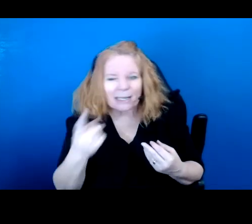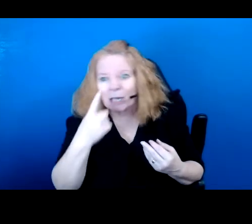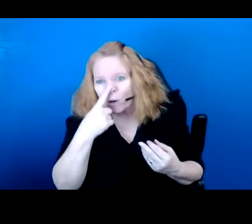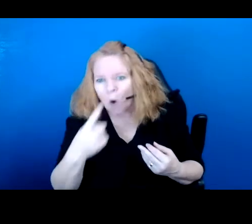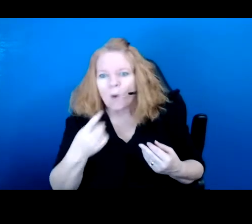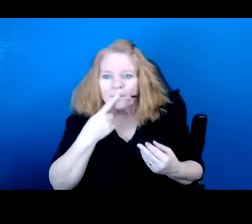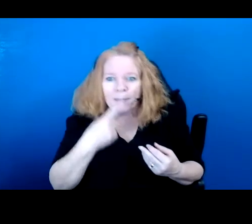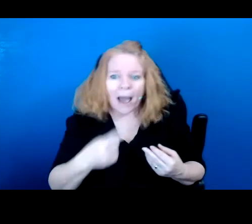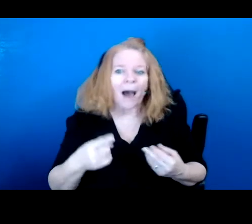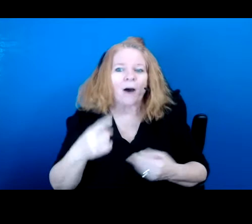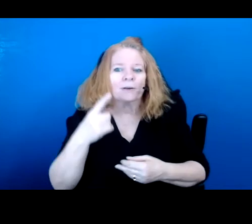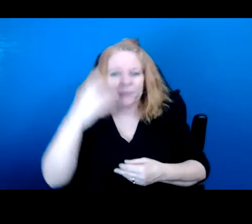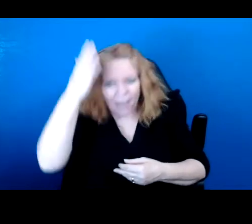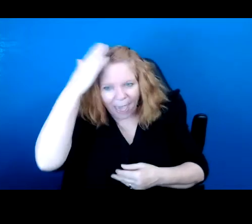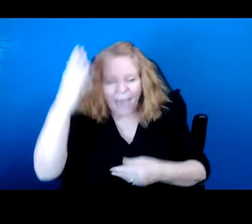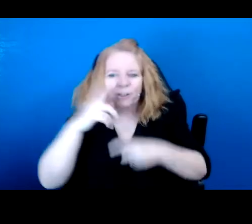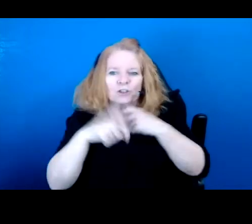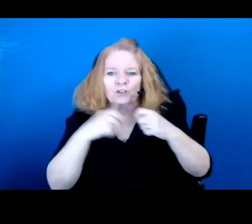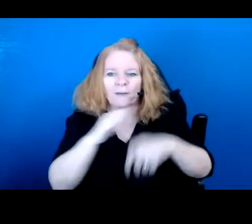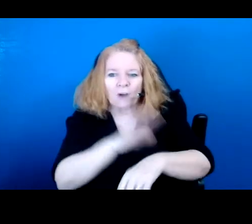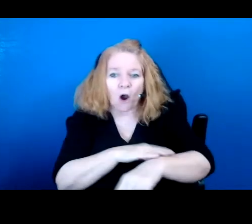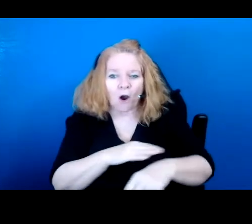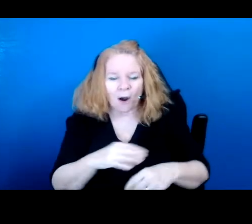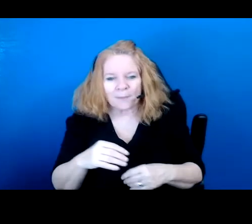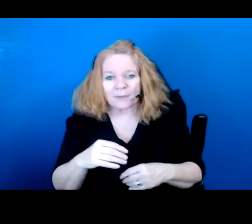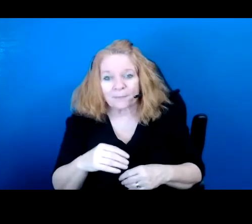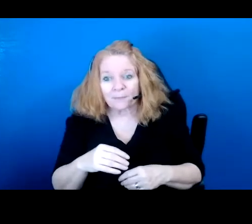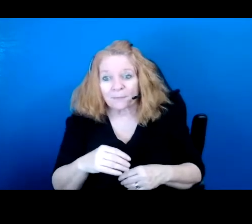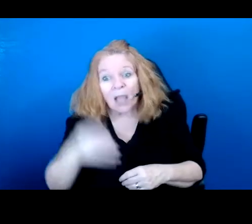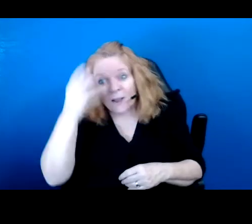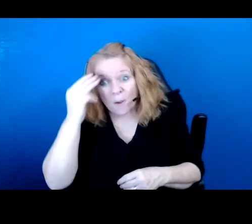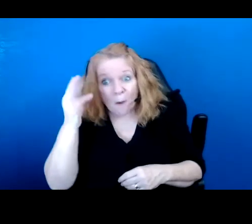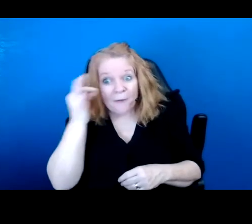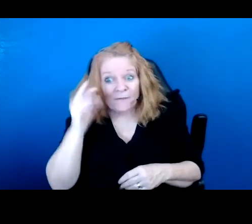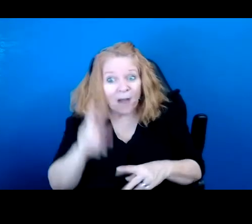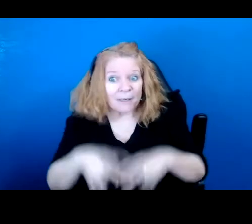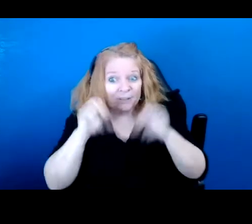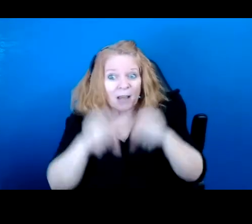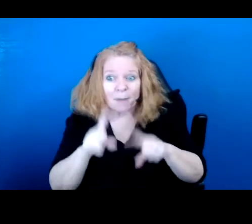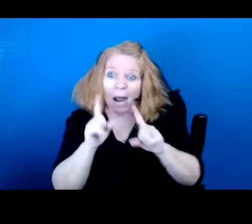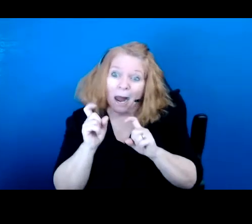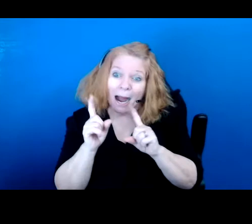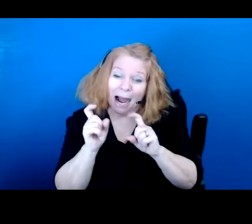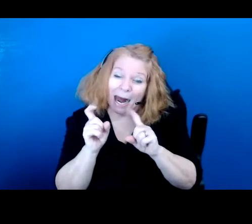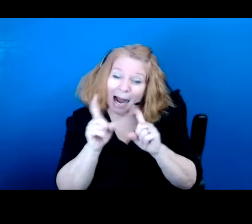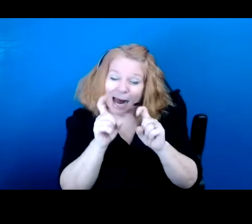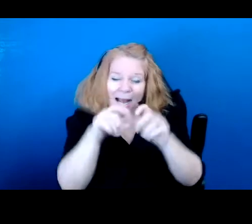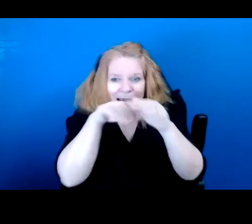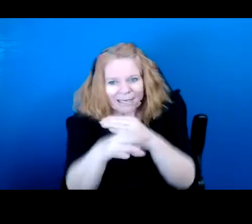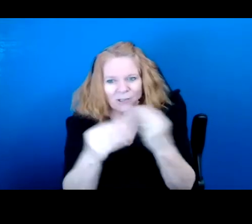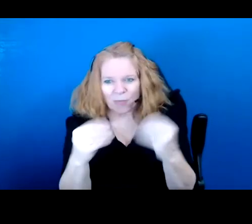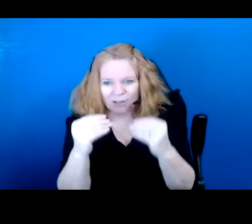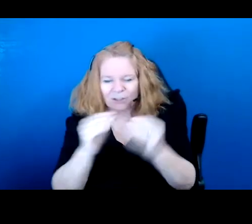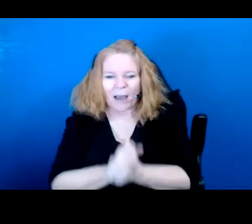si vamos a preguntarle si quizás ha visto la nariz el sombrero y la bufanda de esa sí que es mami